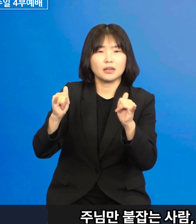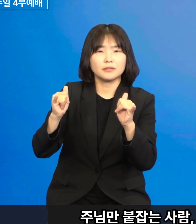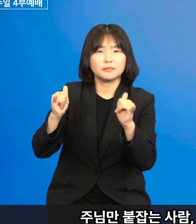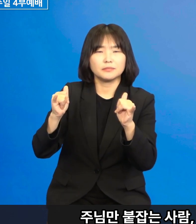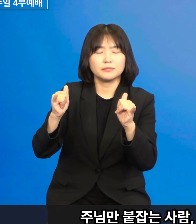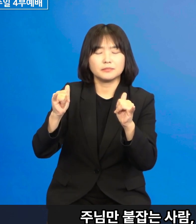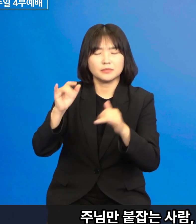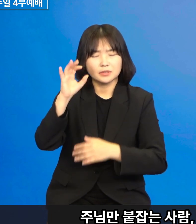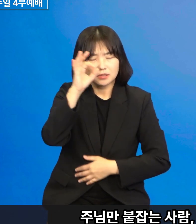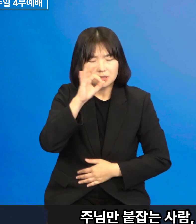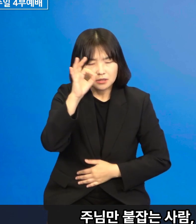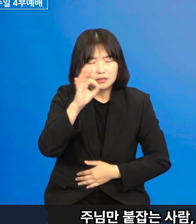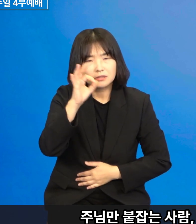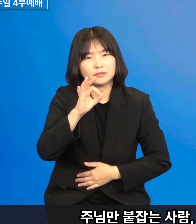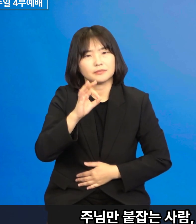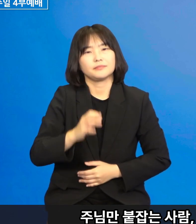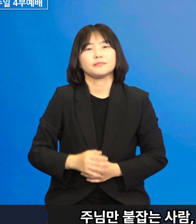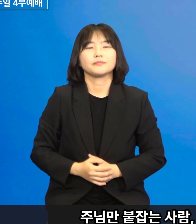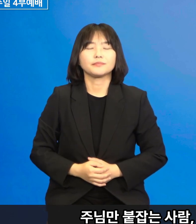사람을 찾는 것이거든요.